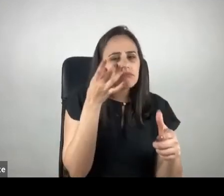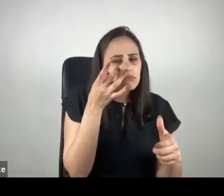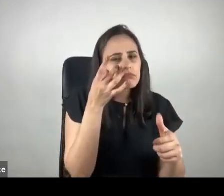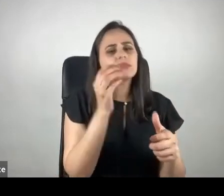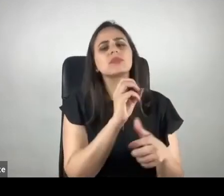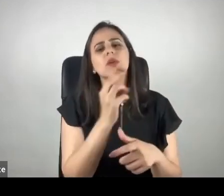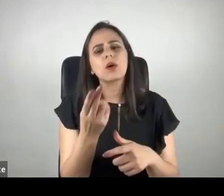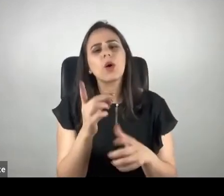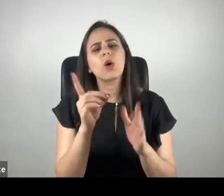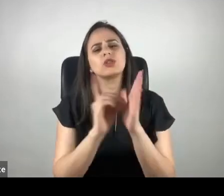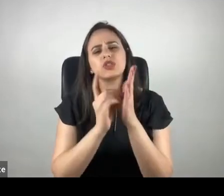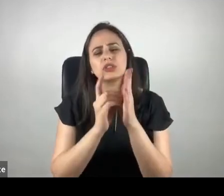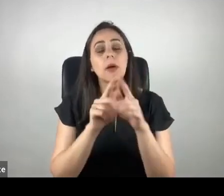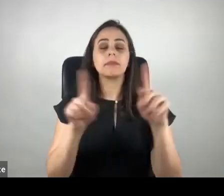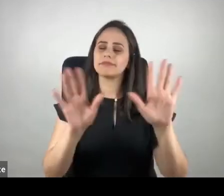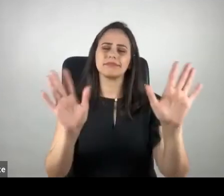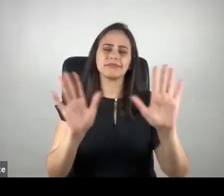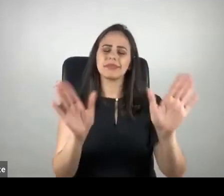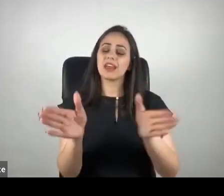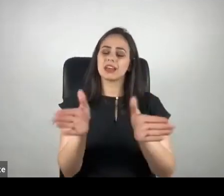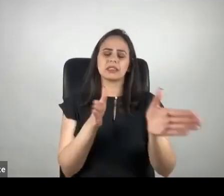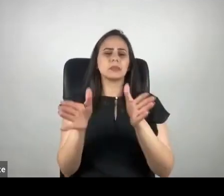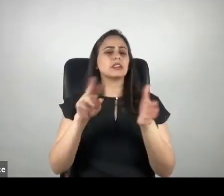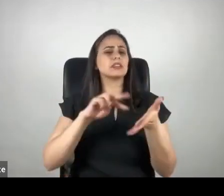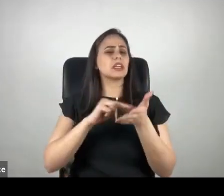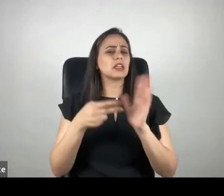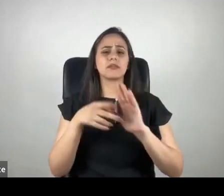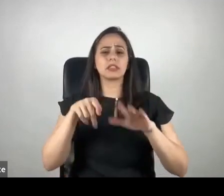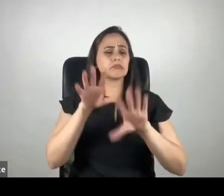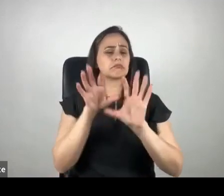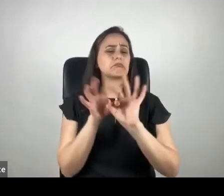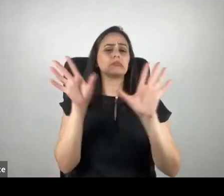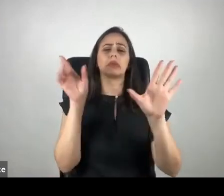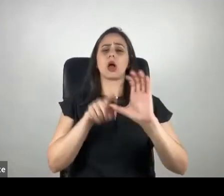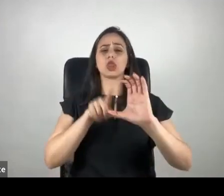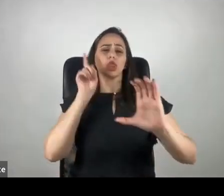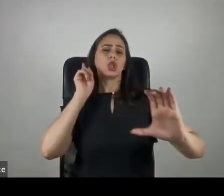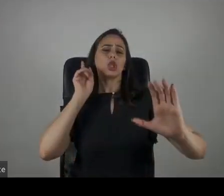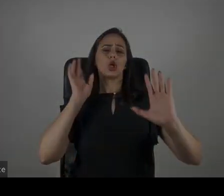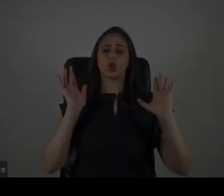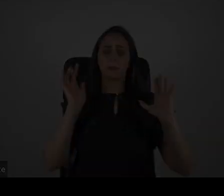poder usar as coisas com autonomia e segurança. Obrigado.